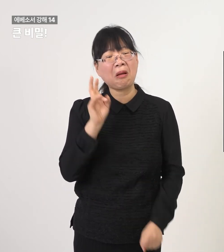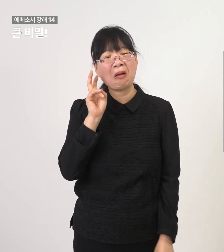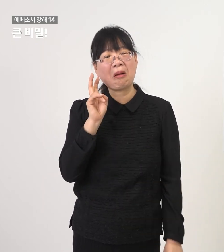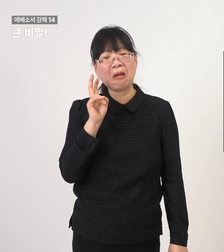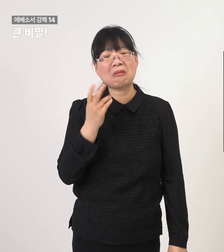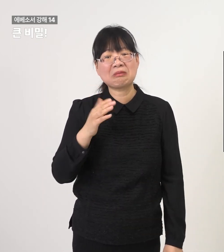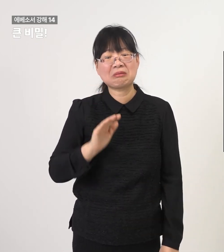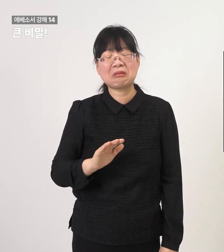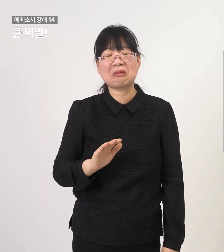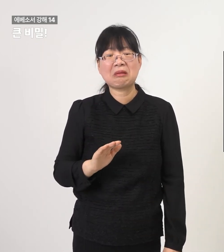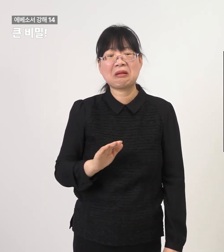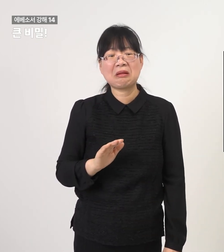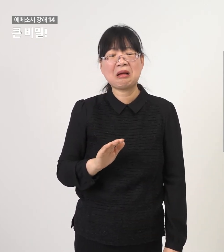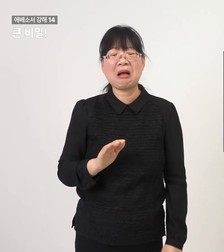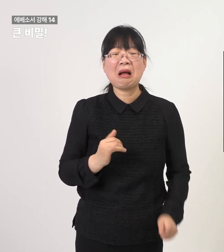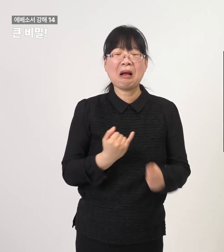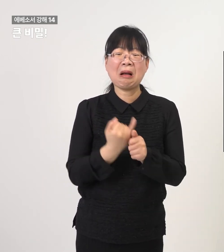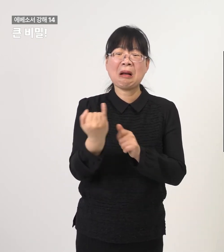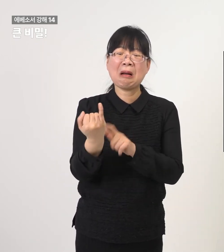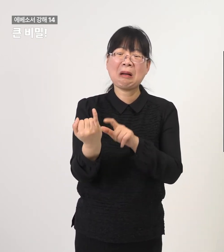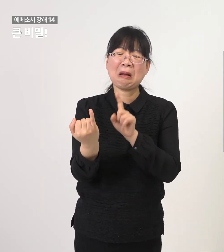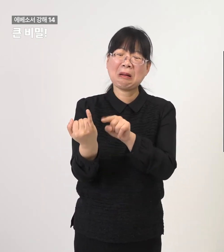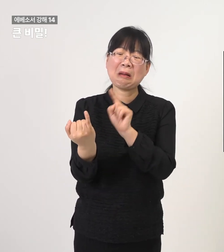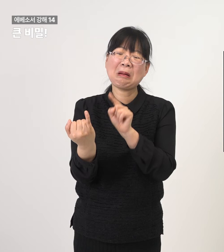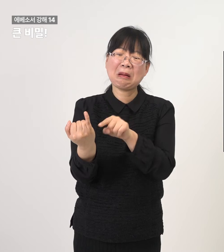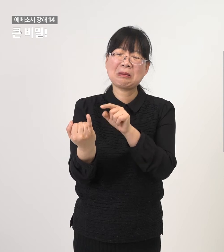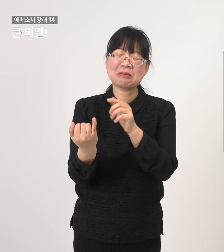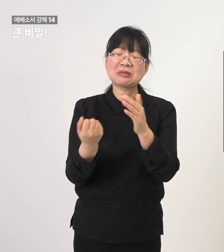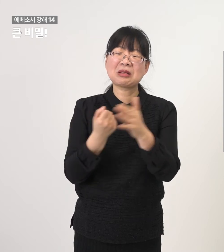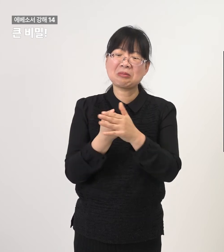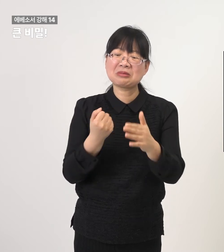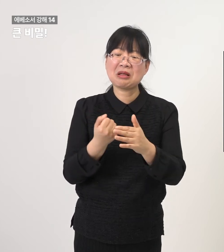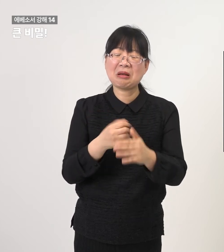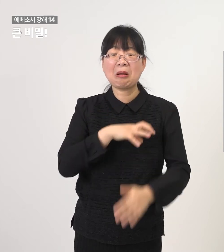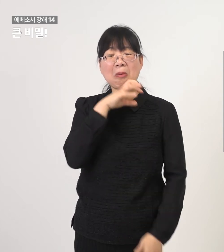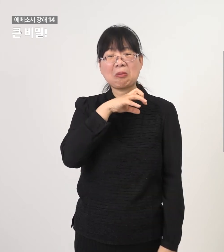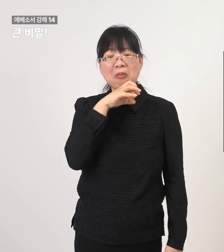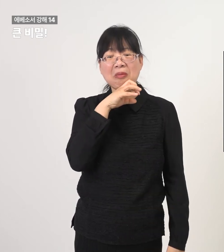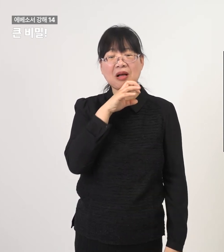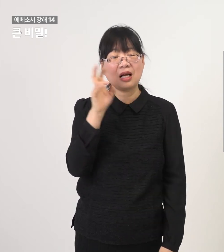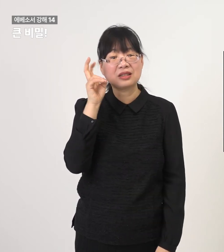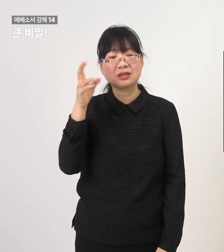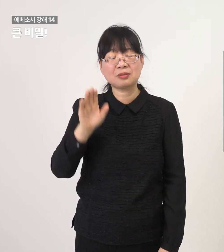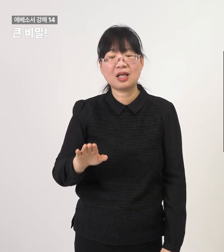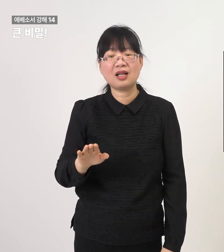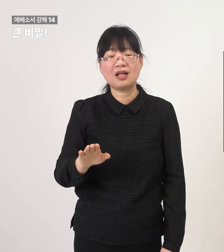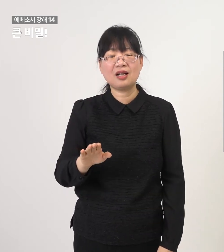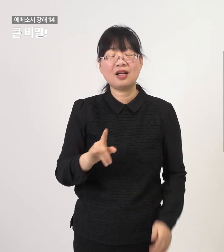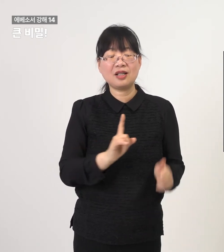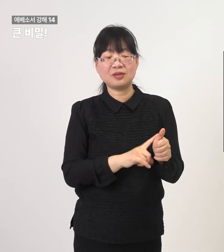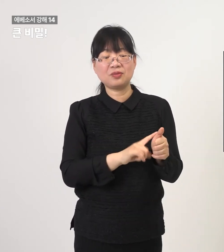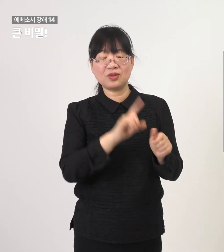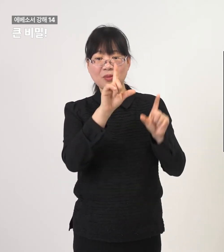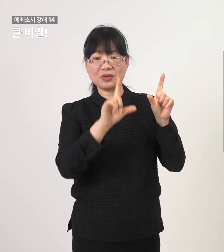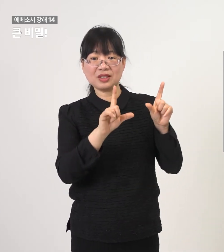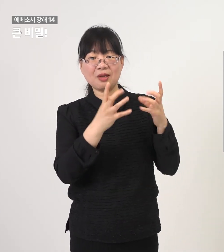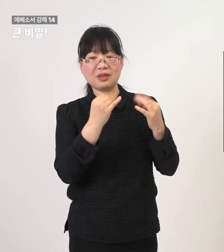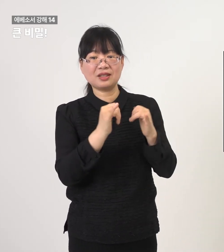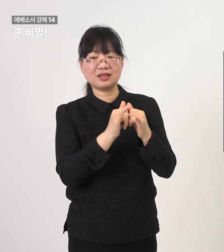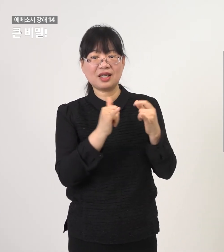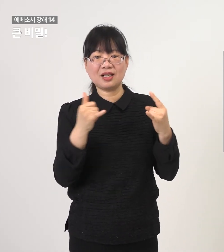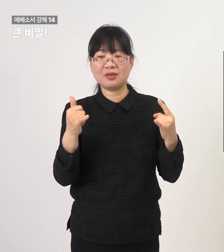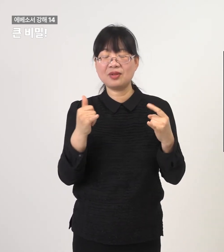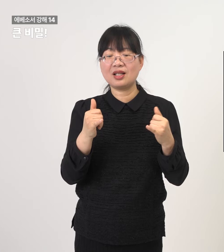어쩌다가 이런 마누라를 둬가지고 원망도 할 법한데 그 후에 이분의 태도가 참 많은